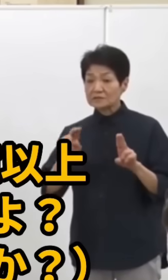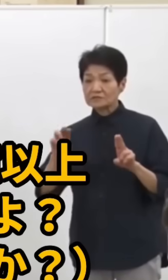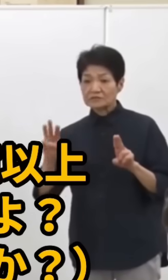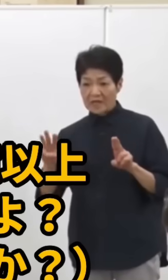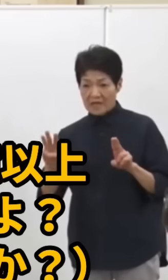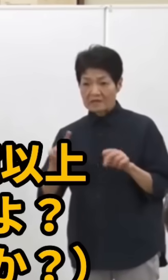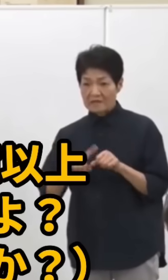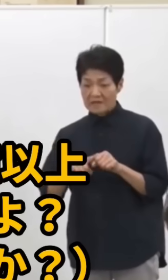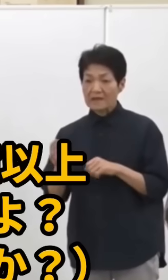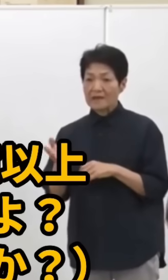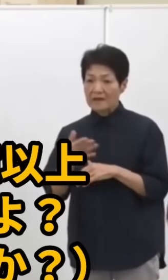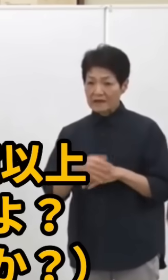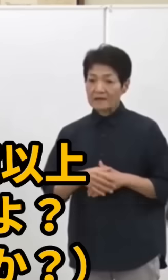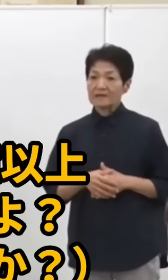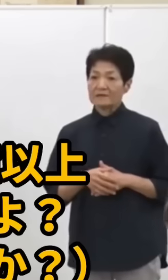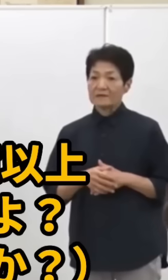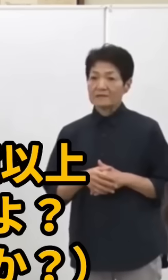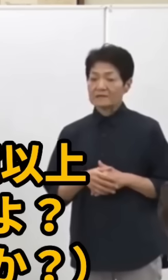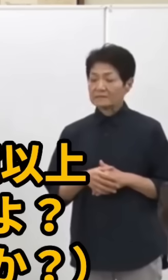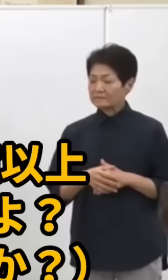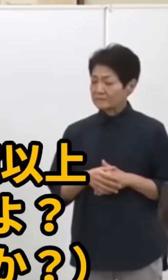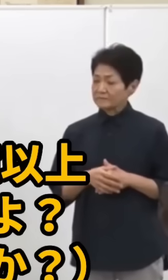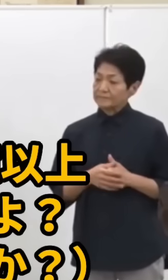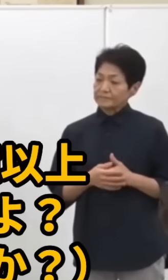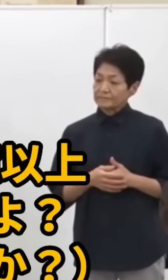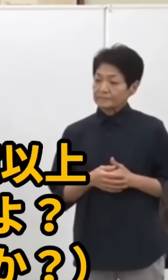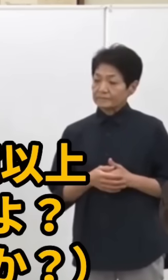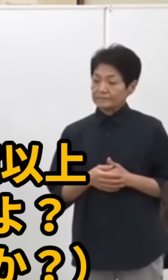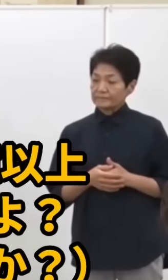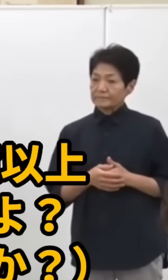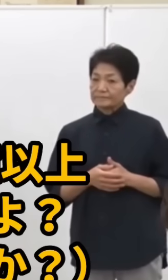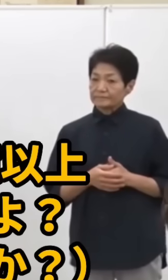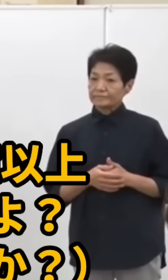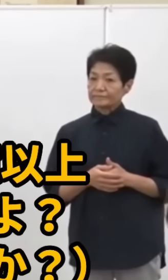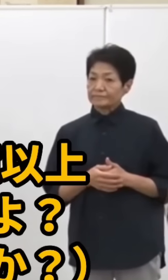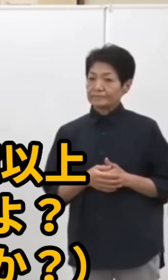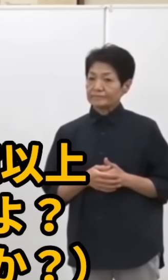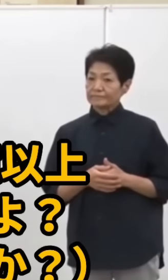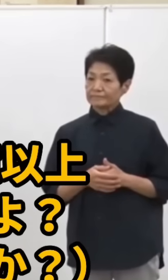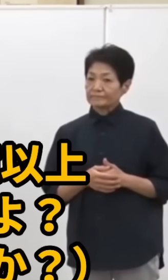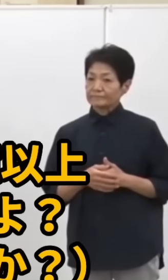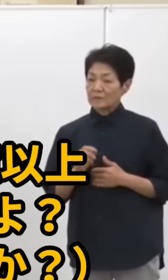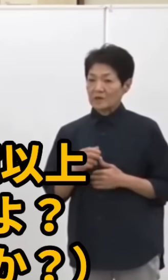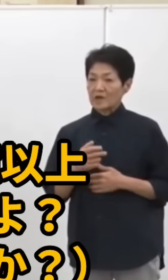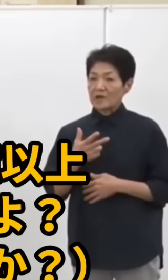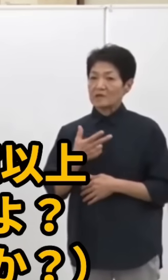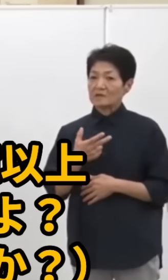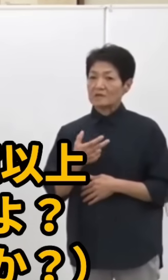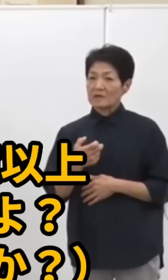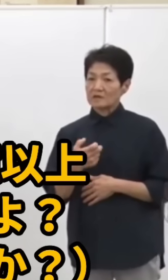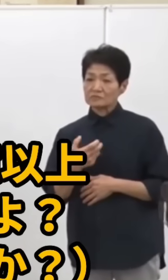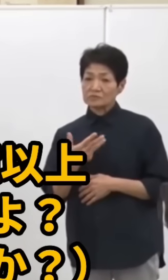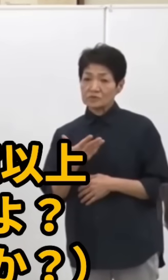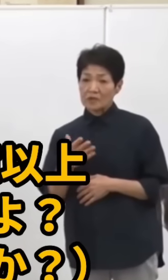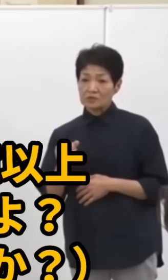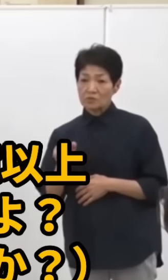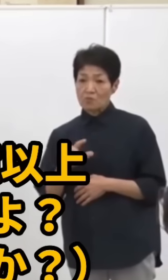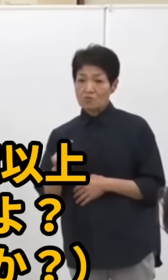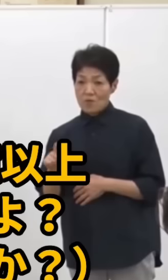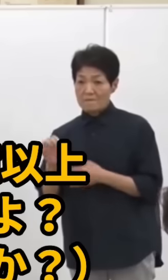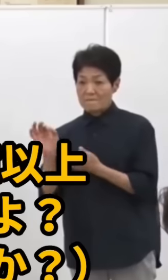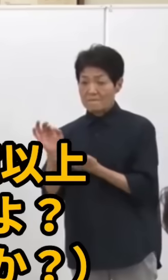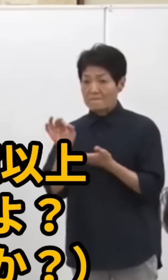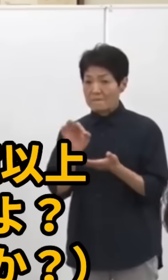から、まあ、土地改良をしました。それが788億円ですよね、使うお金っていうの